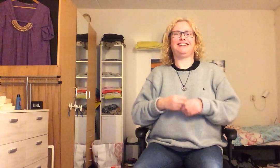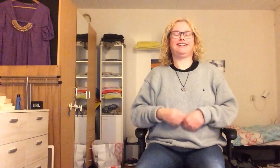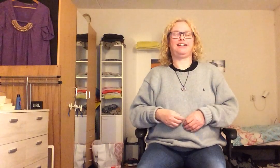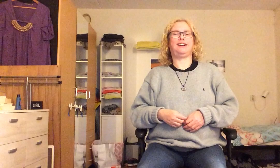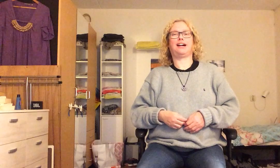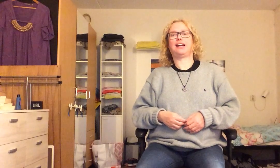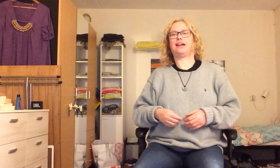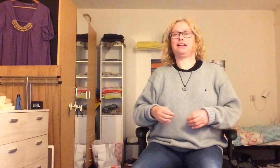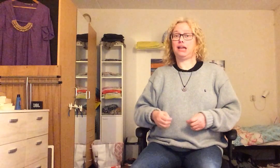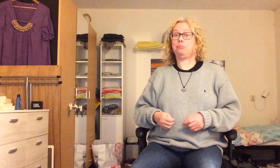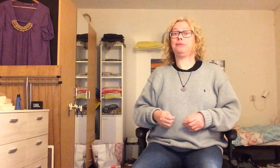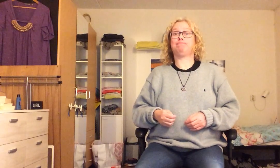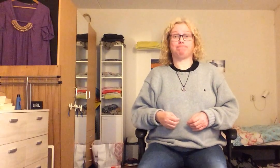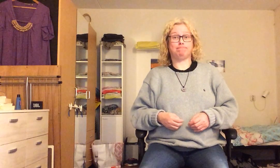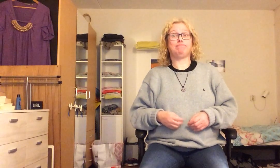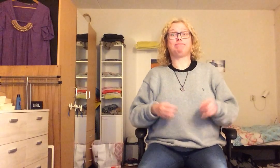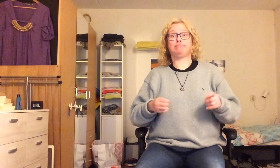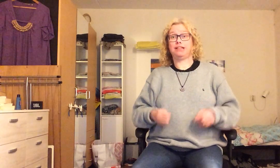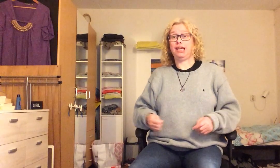Zie, dan schrijf ik weer.